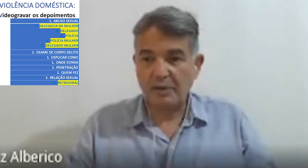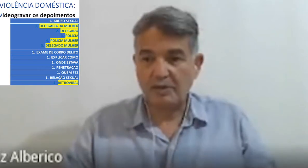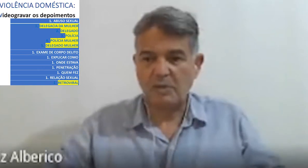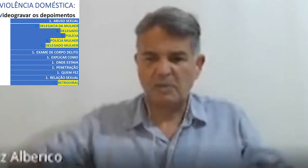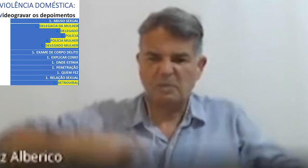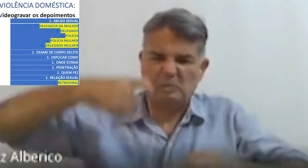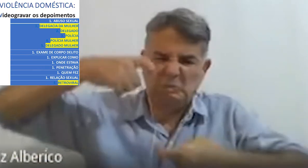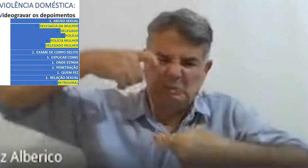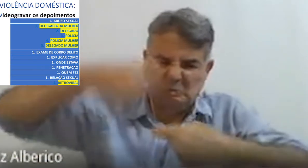movimento.